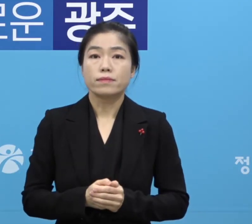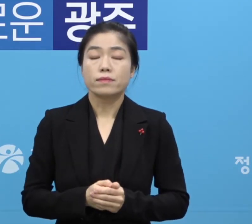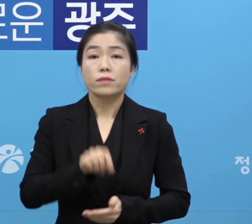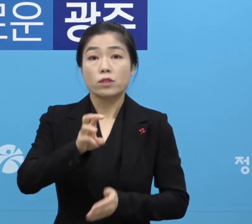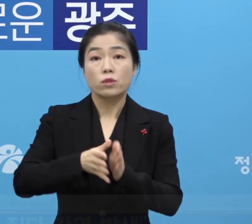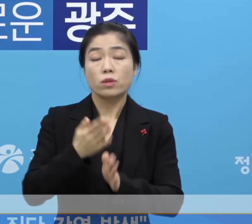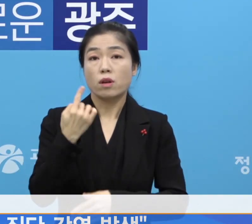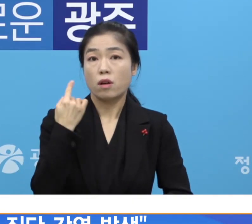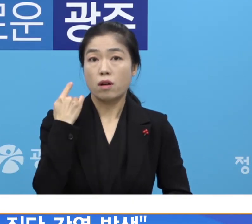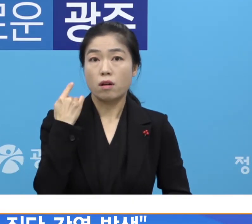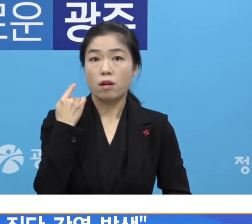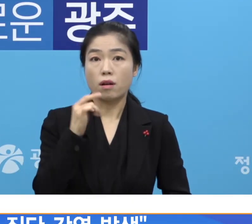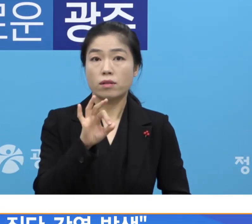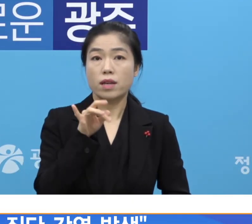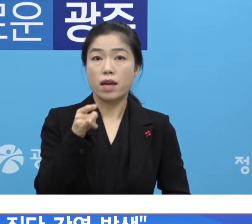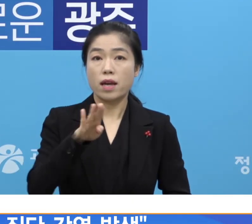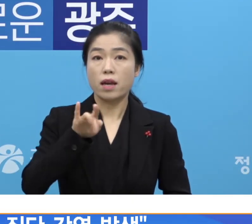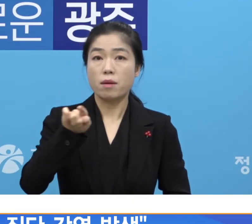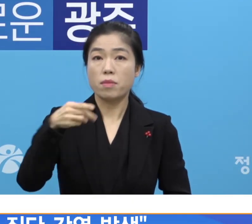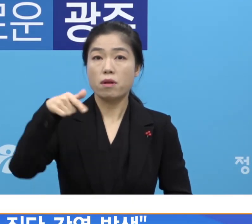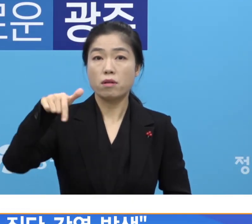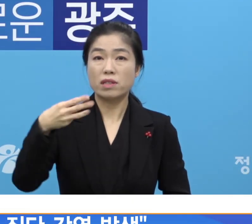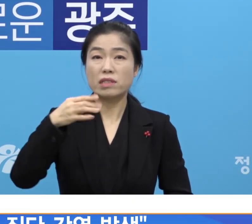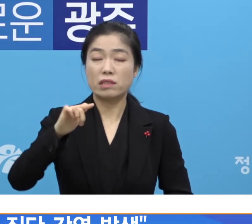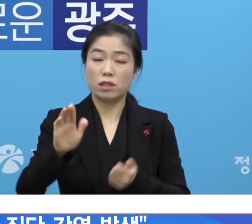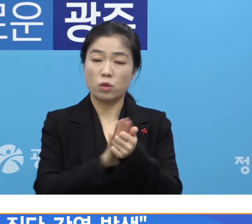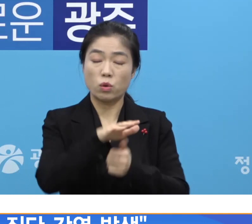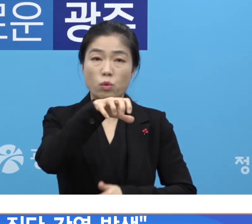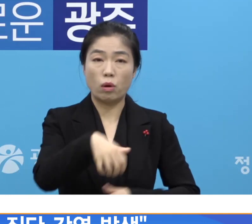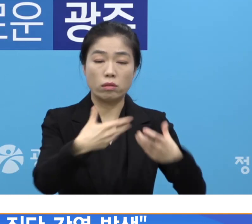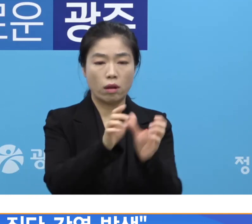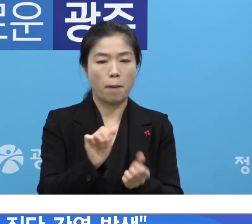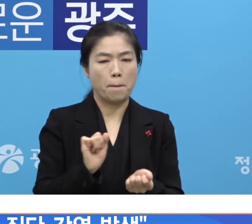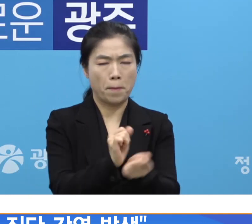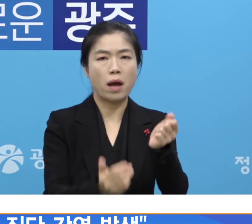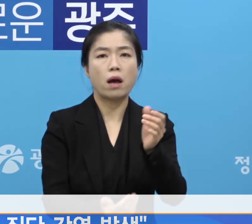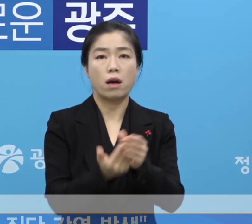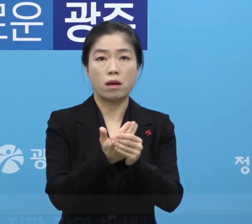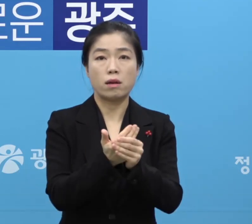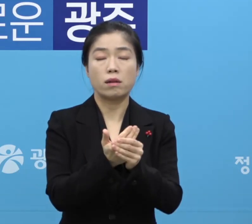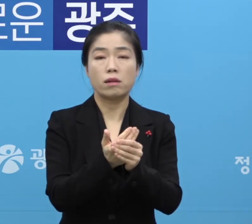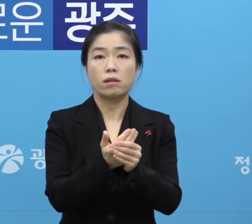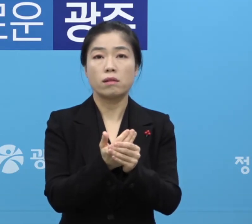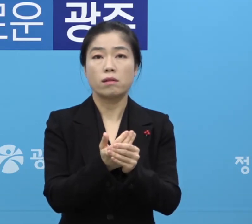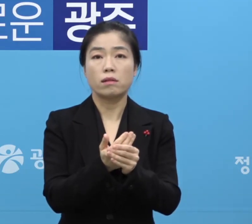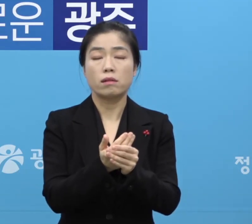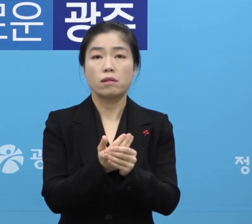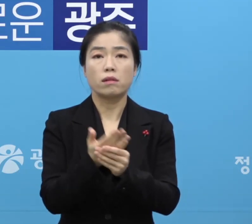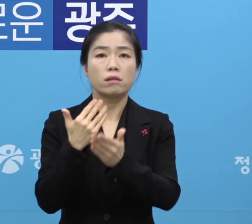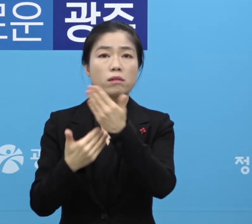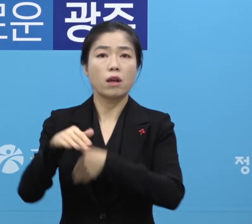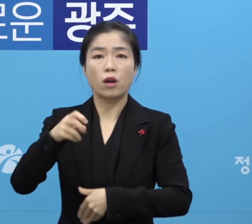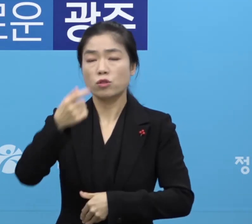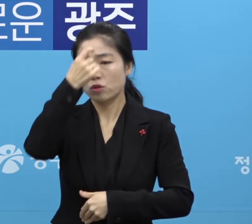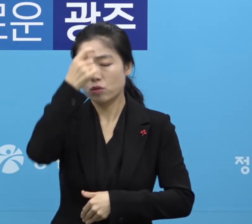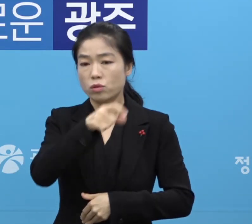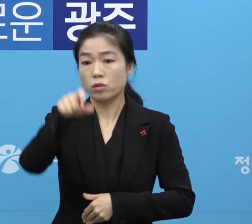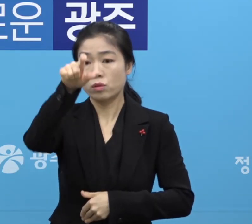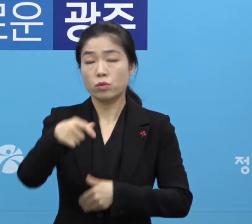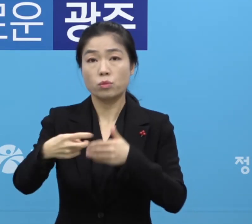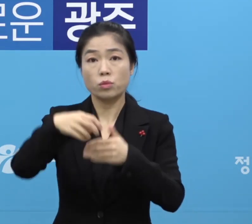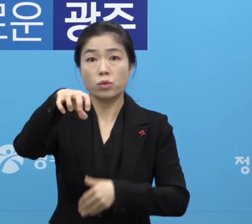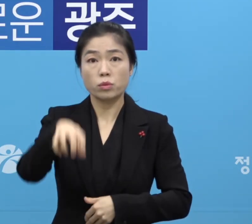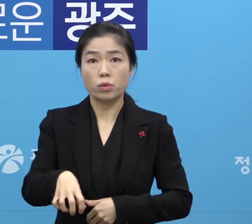우리 시는 어제 에버그린 요양원에서 집단 감염이 발생했고 앞서 광주